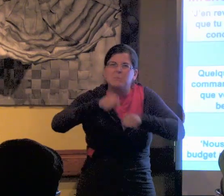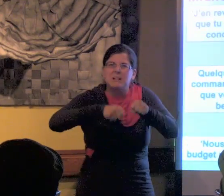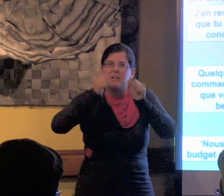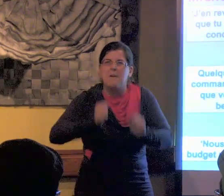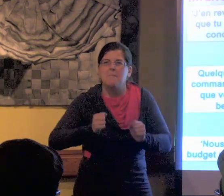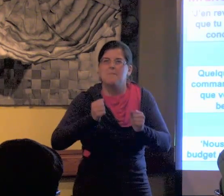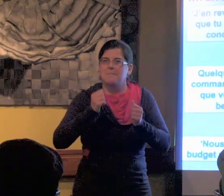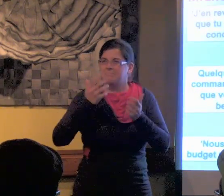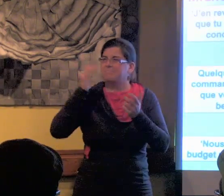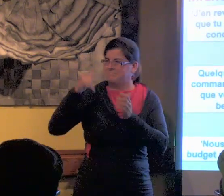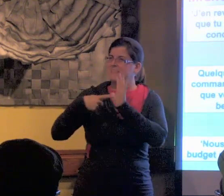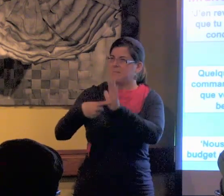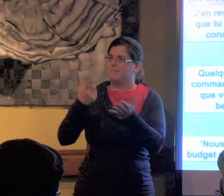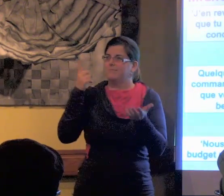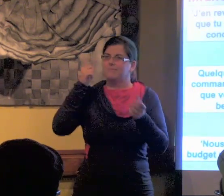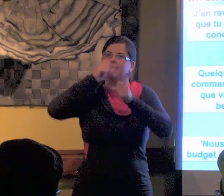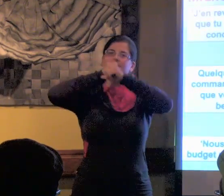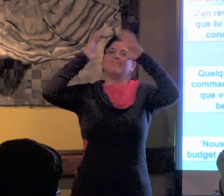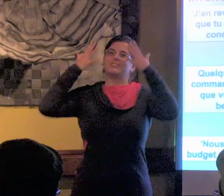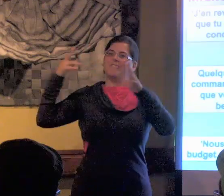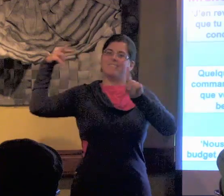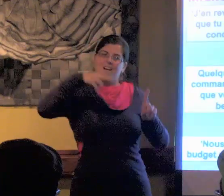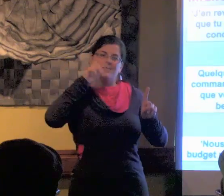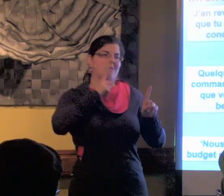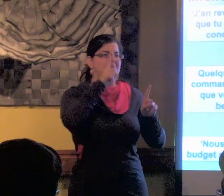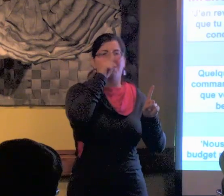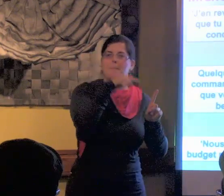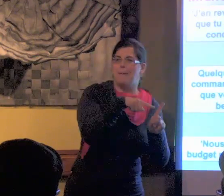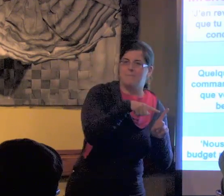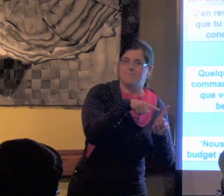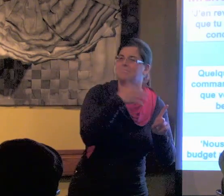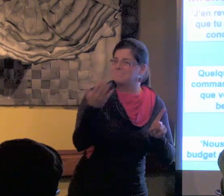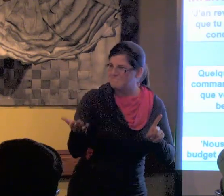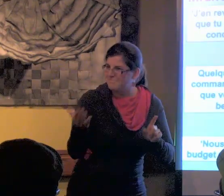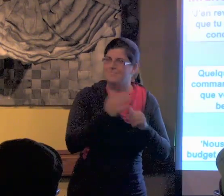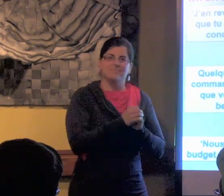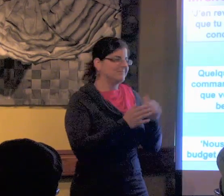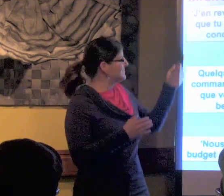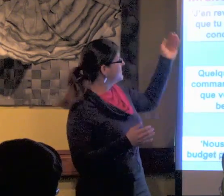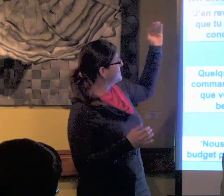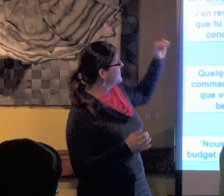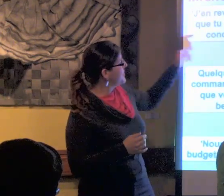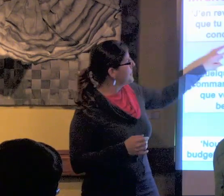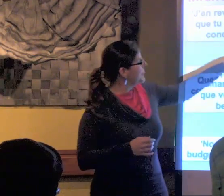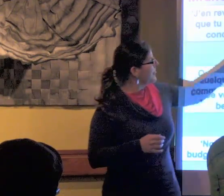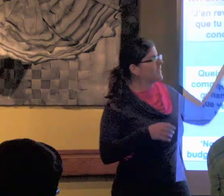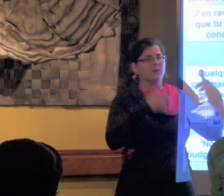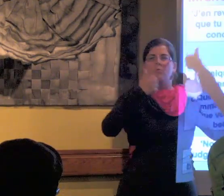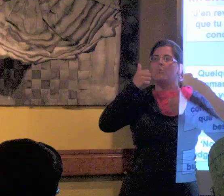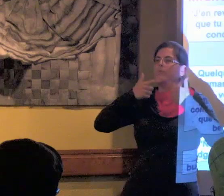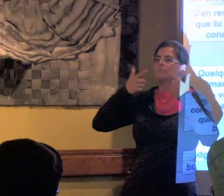Et c'est ça. Donc, plusieurs personnes me disent même à savoir comment est-ce que tu fais de la bicyclette en tant que personne sourde. Alors, souvent, on a cette perception de la personne sourde qui ne peut